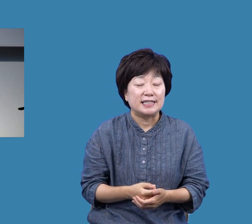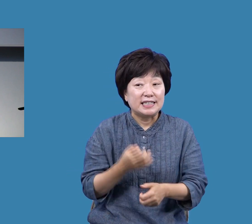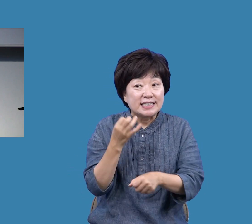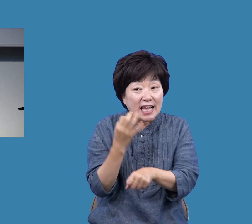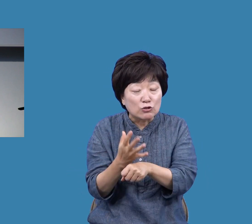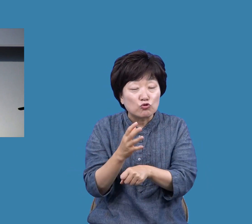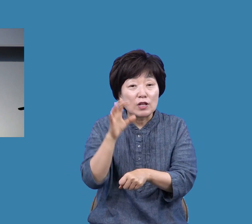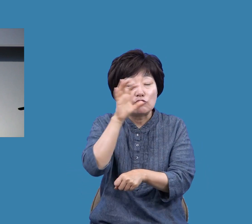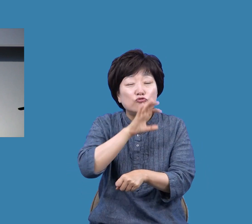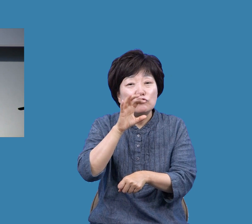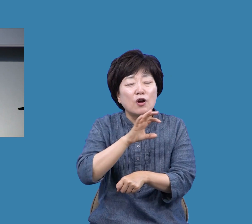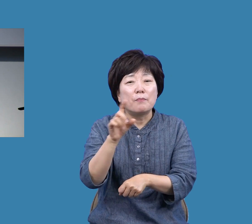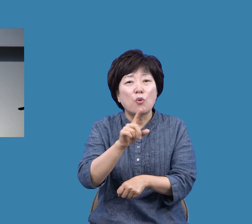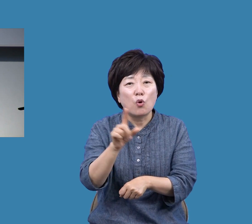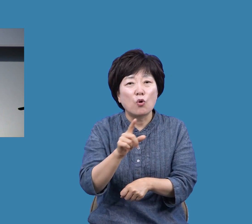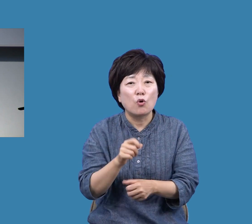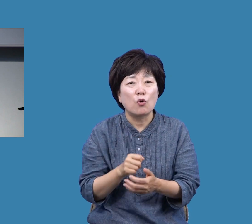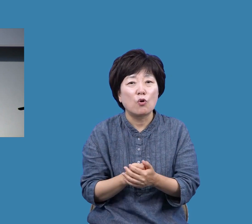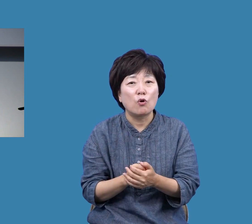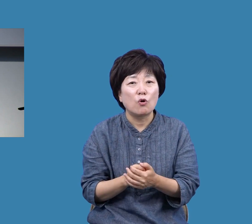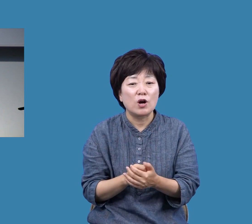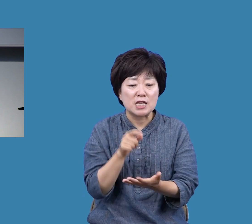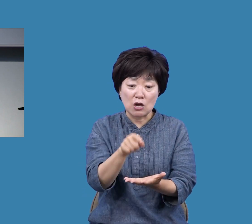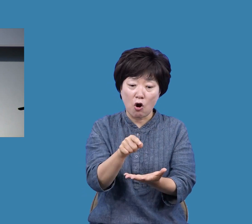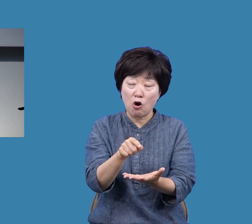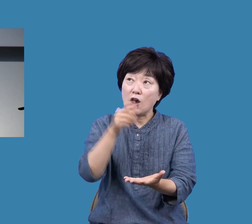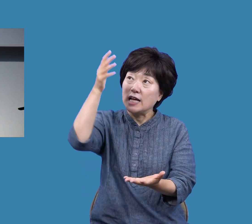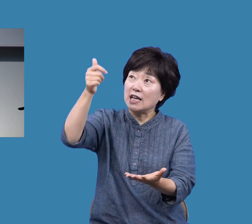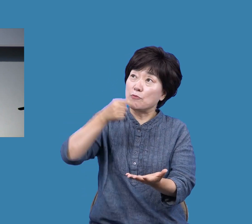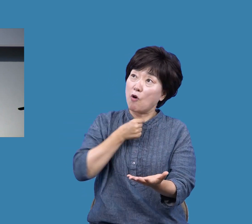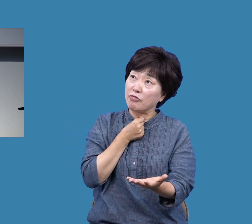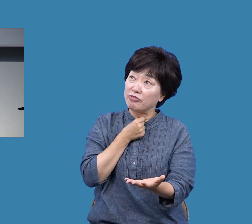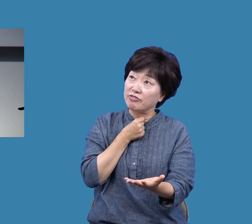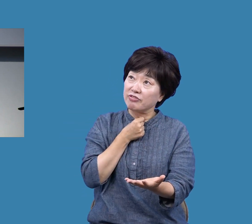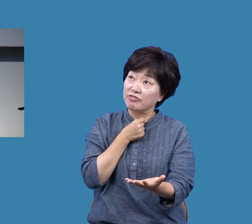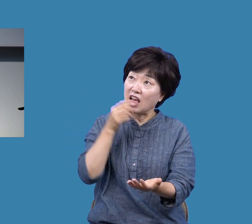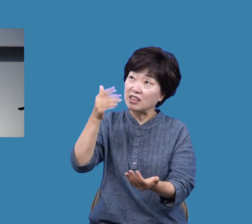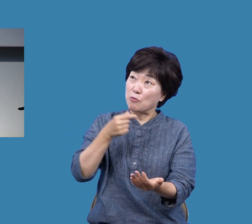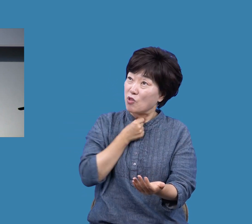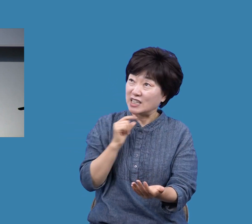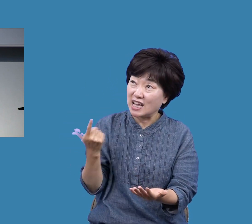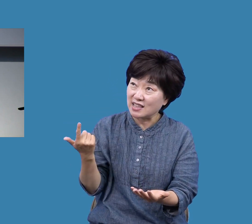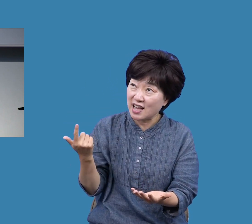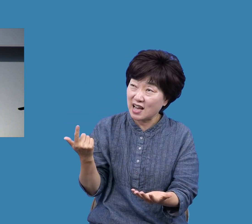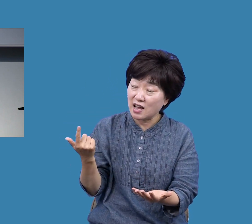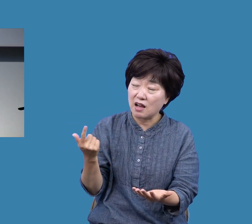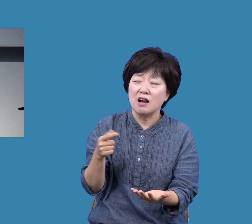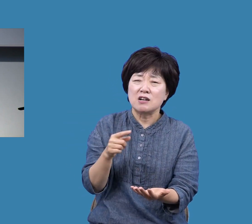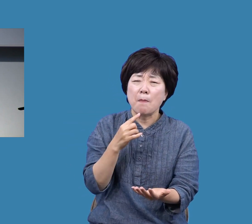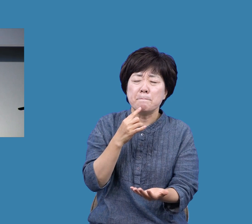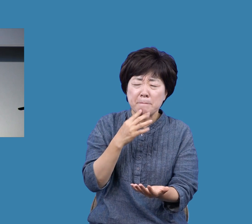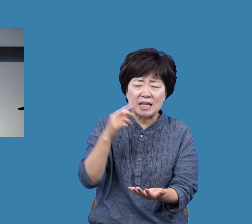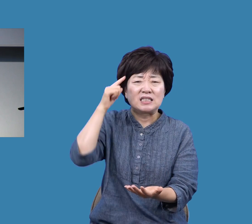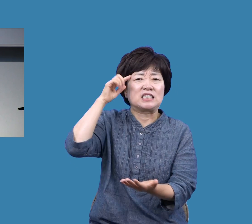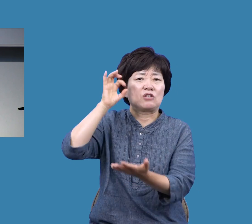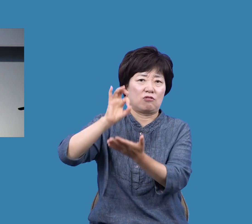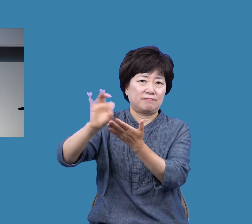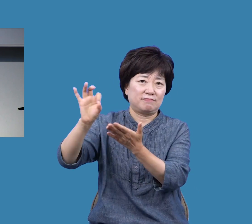단순화시키는 훈련이 뭔지 아십니까? 이거 하나님이 원하셔? 안 원하셔? 이것만 신경 쓰면 되는